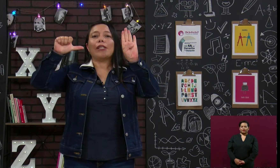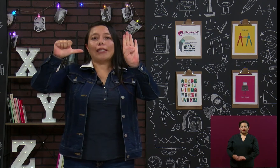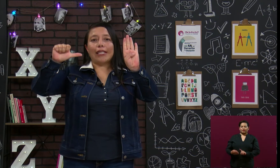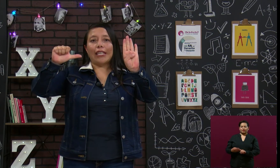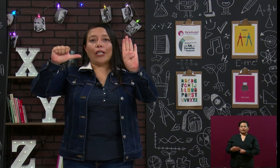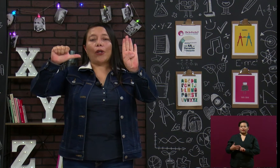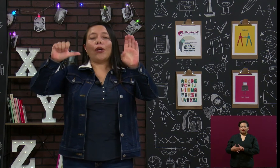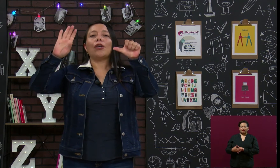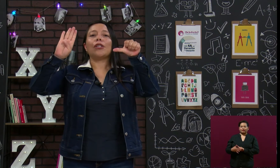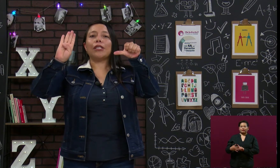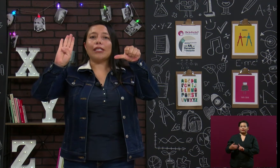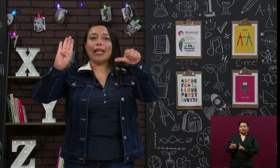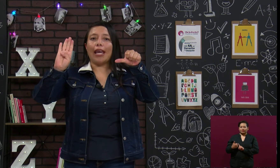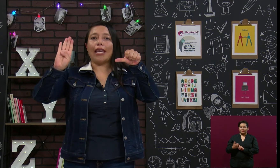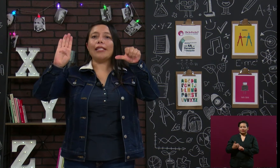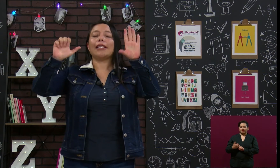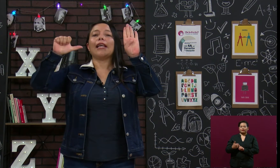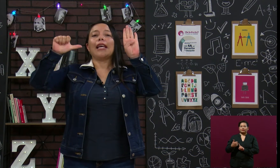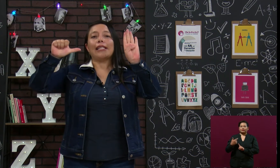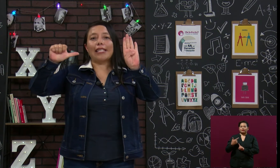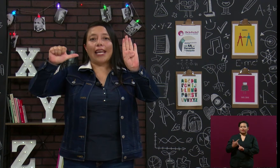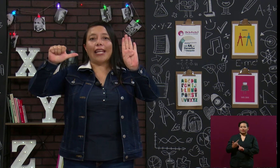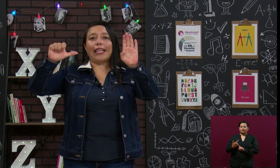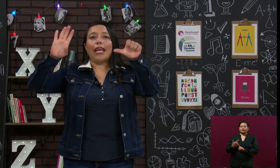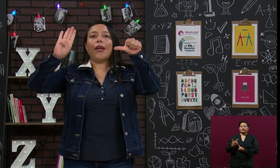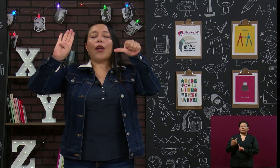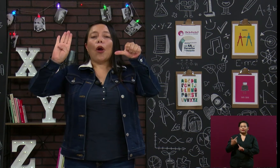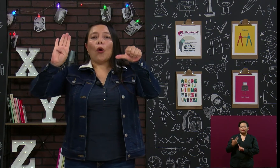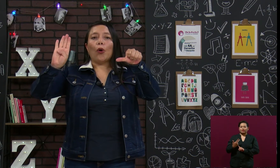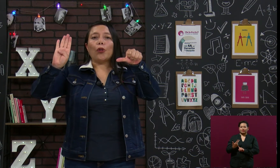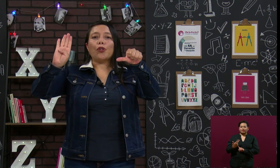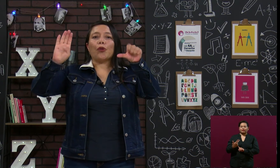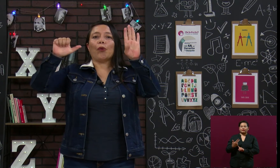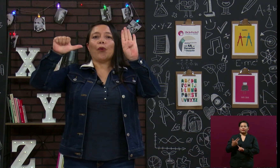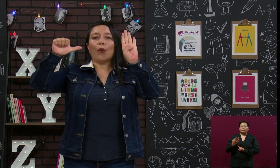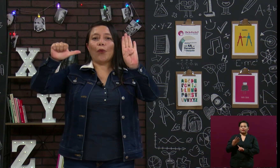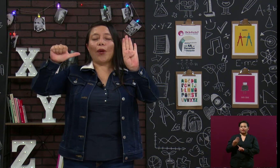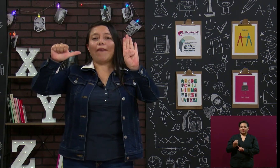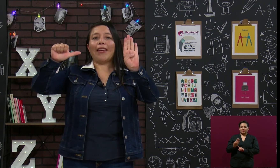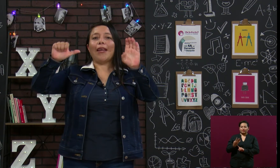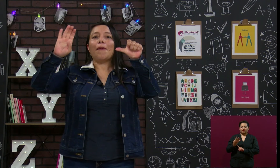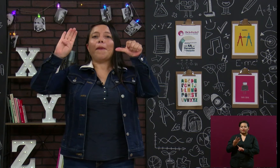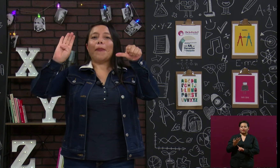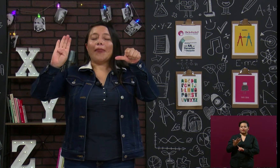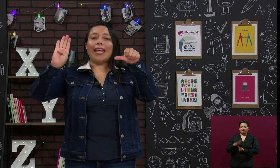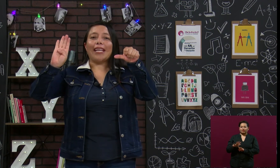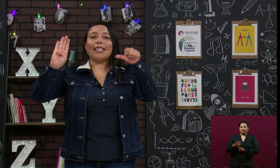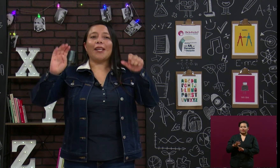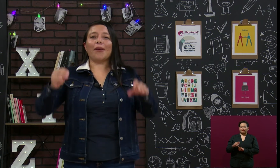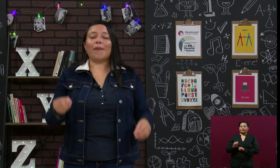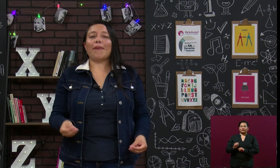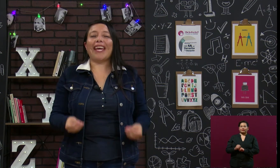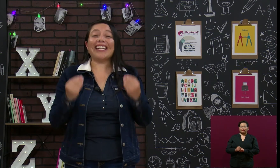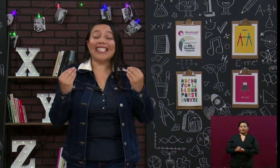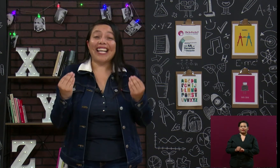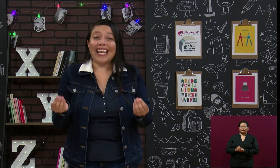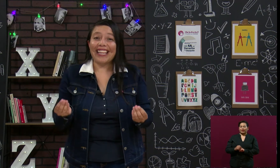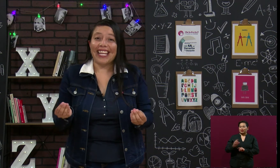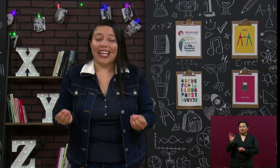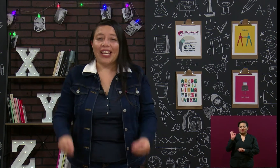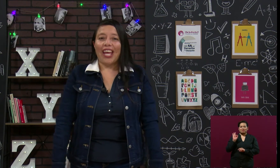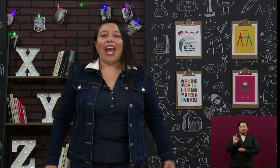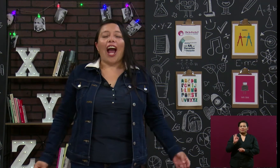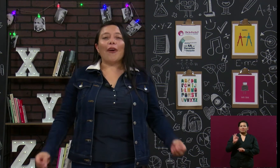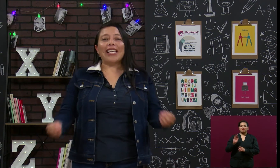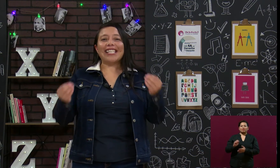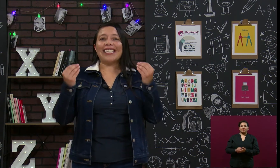4, 5, 6, 7, 8, 9, 10.